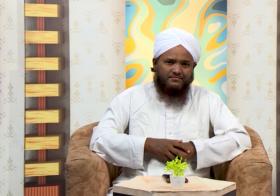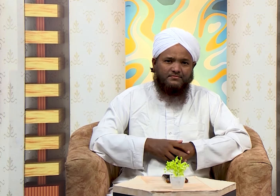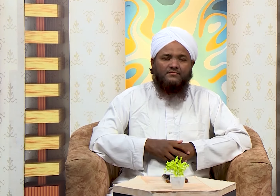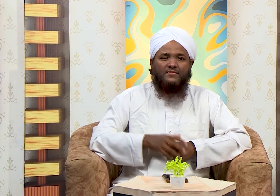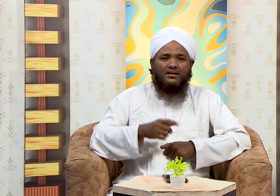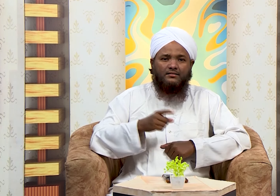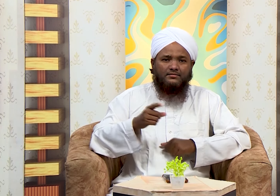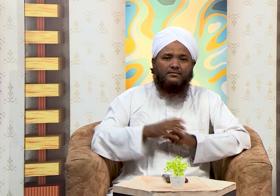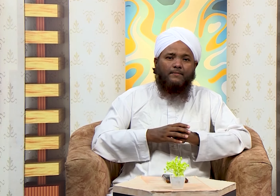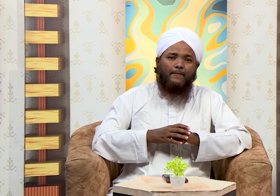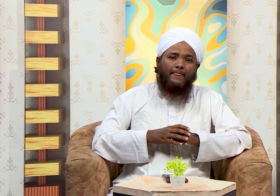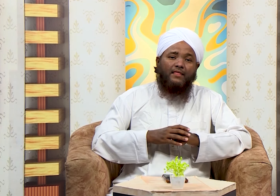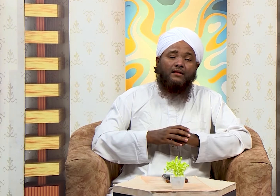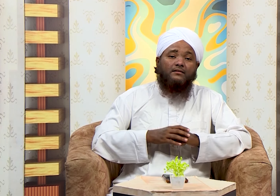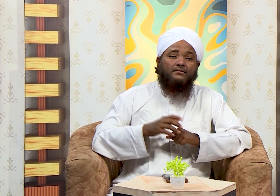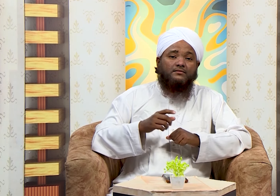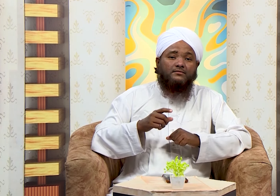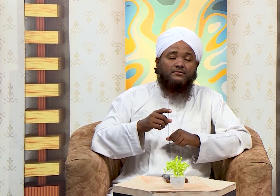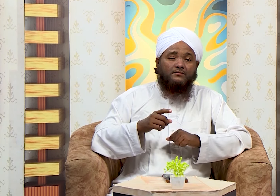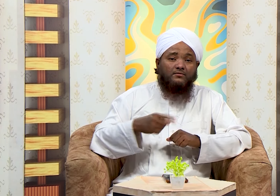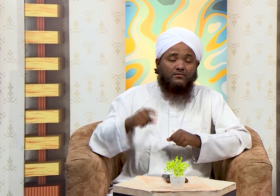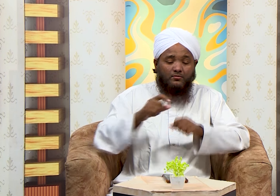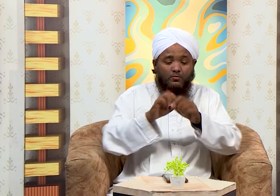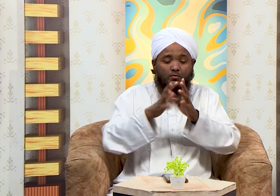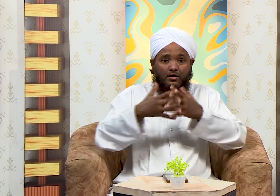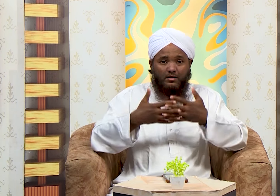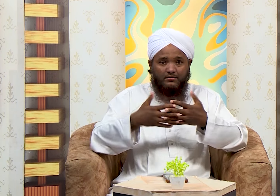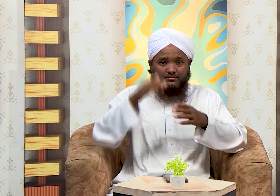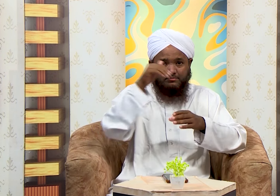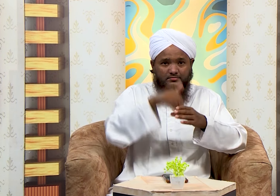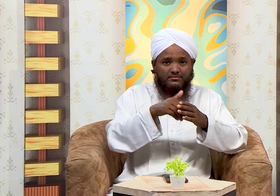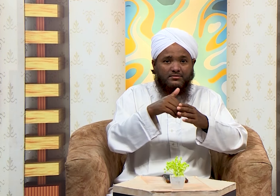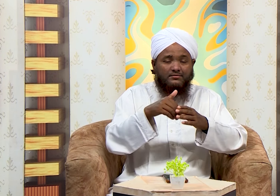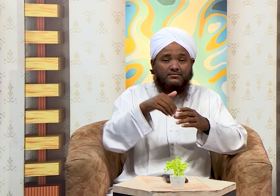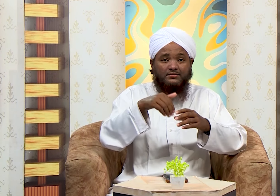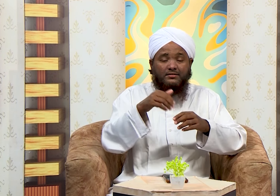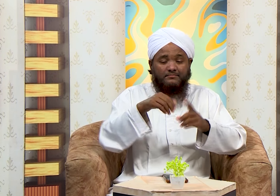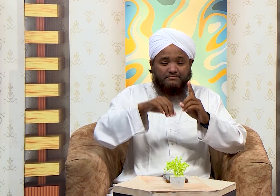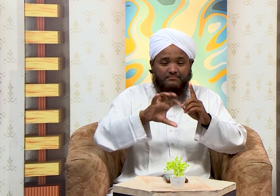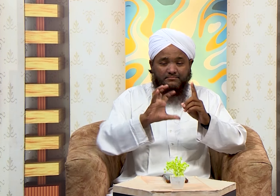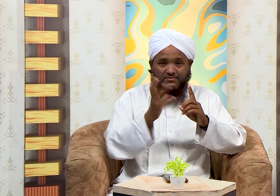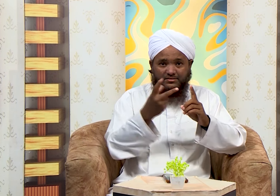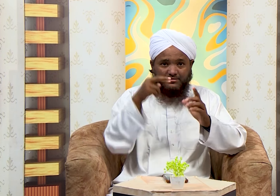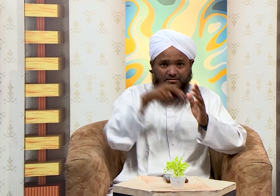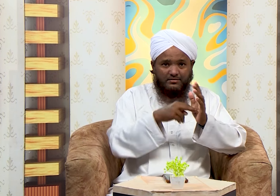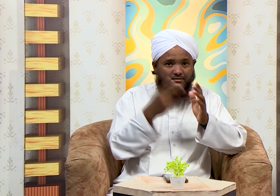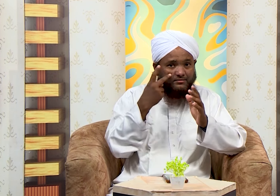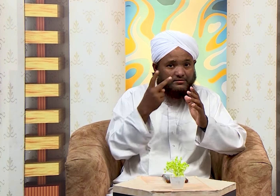تعالی علیہ کہ سامنے جب اس آیت کی تلاوت کی گئی تو مدنی چینل کے ناظرین آپ رونے لگے اللہ حبر